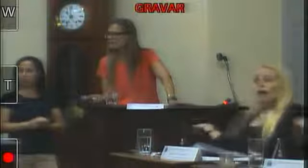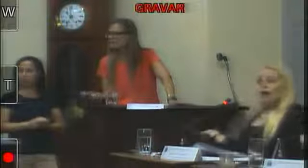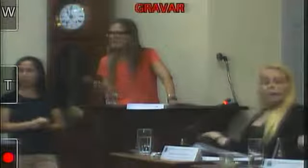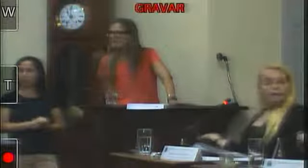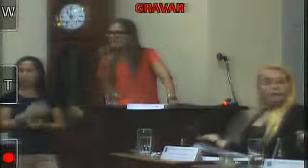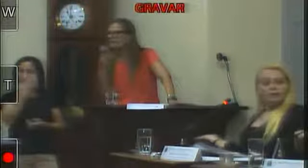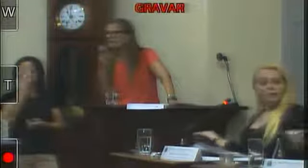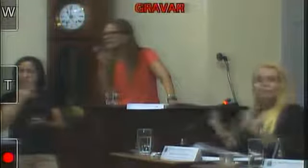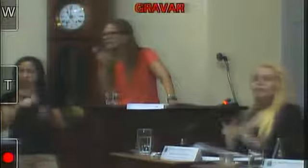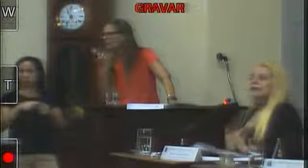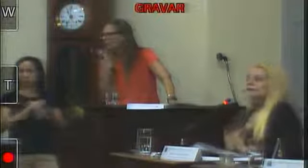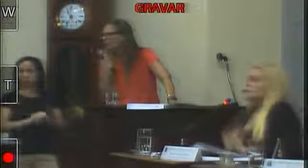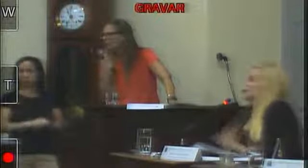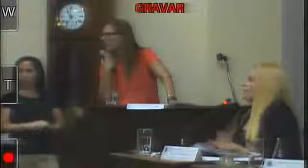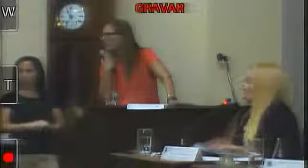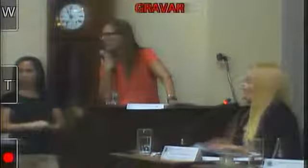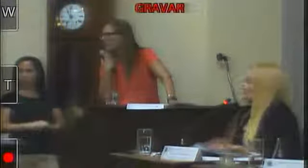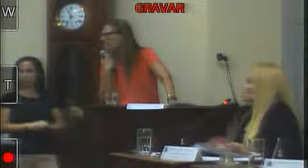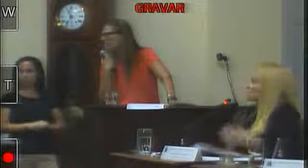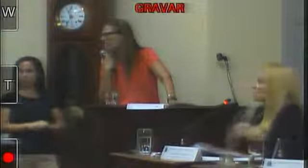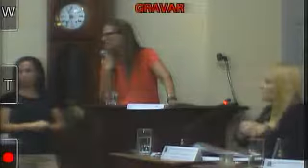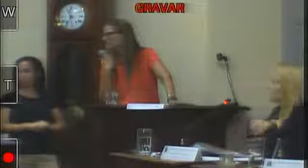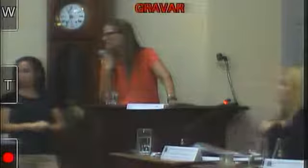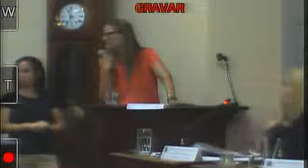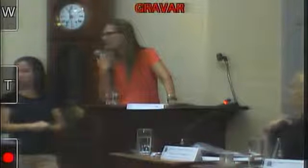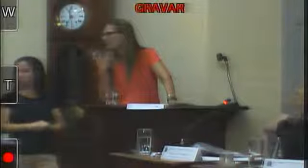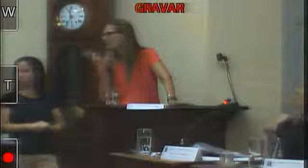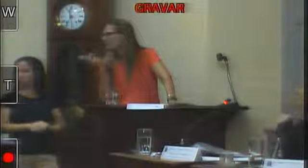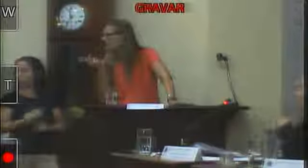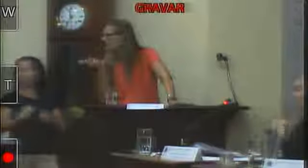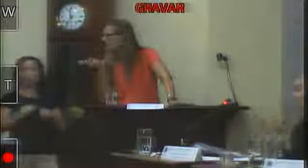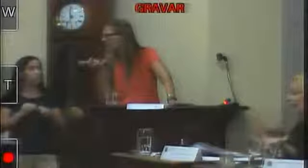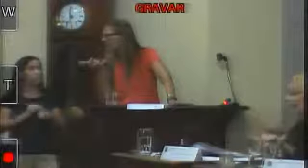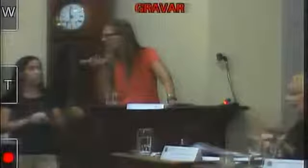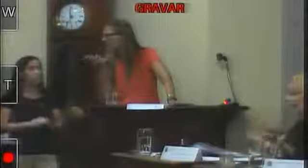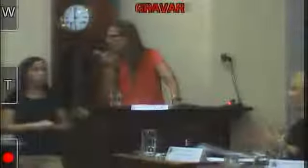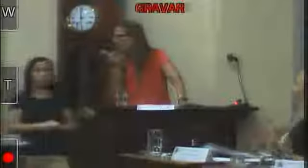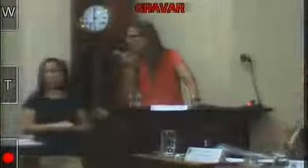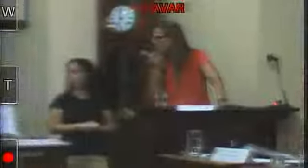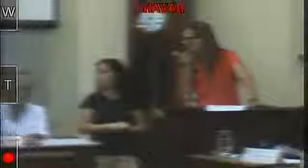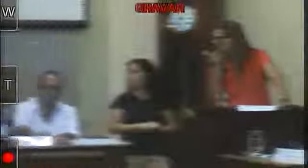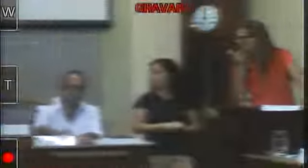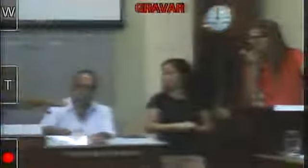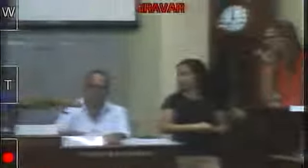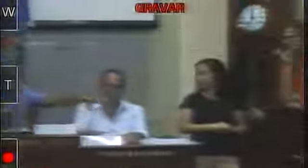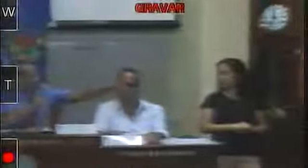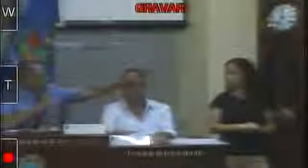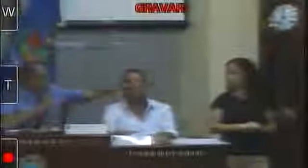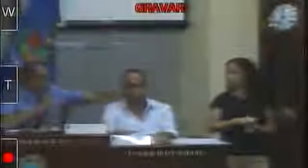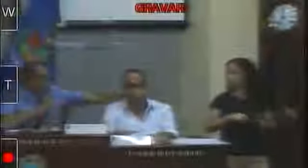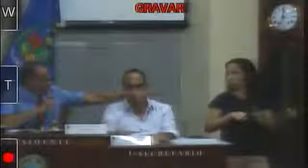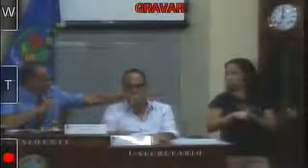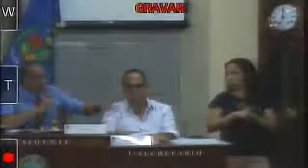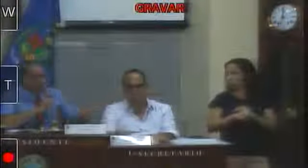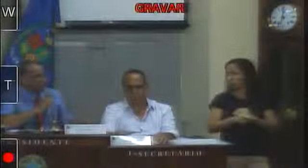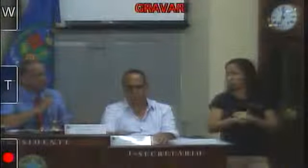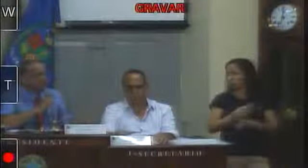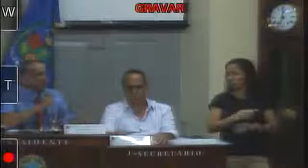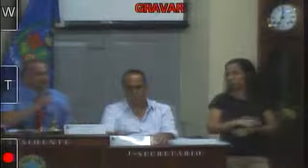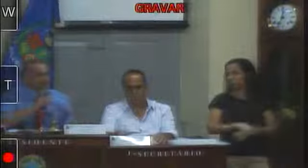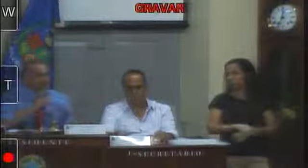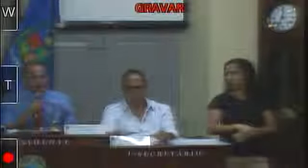séria. Peraí, são duas coisas e duas medidas. Pela ordem. Só para concluir a pergunta, a Então, senhora eu